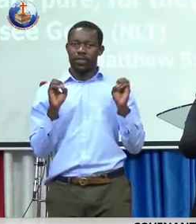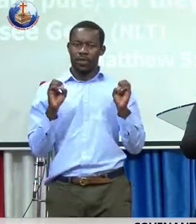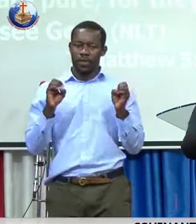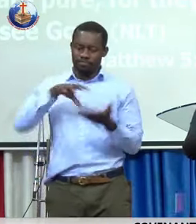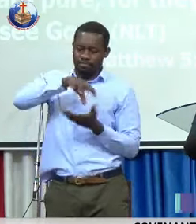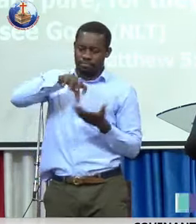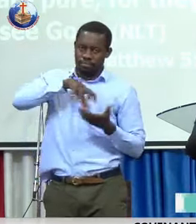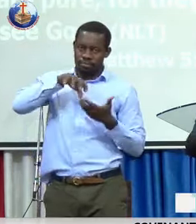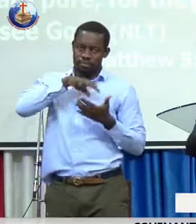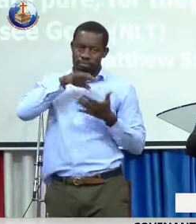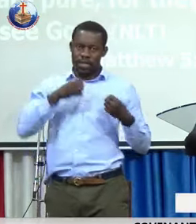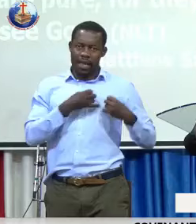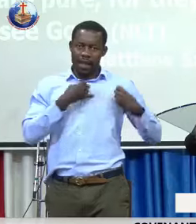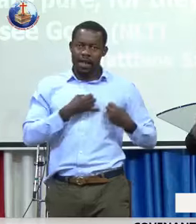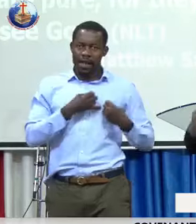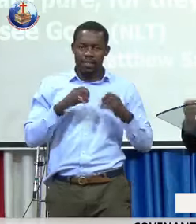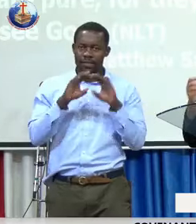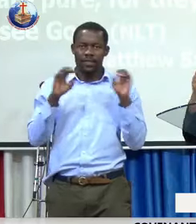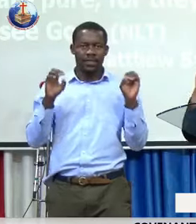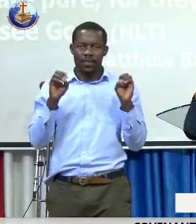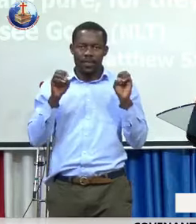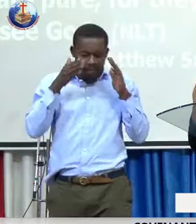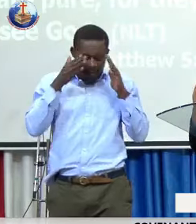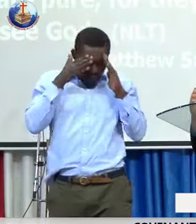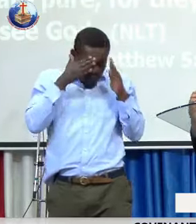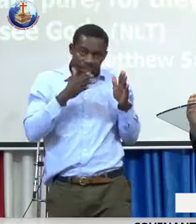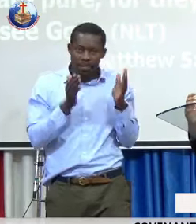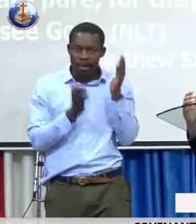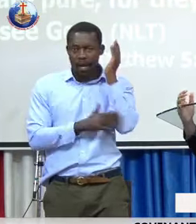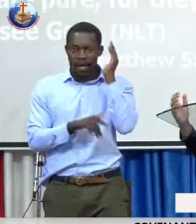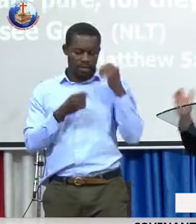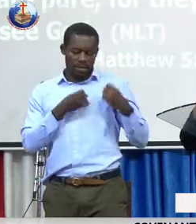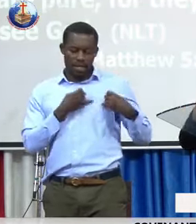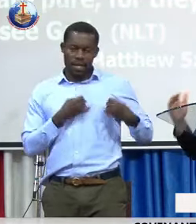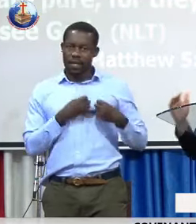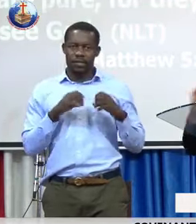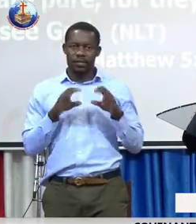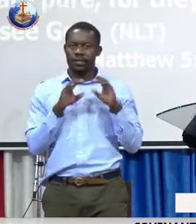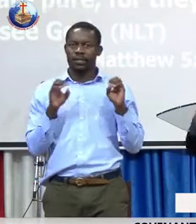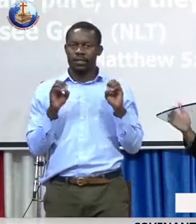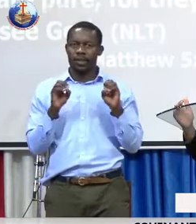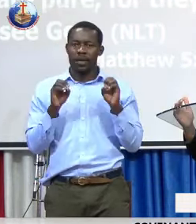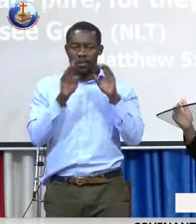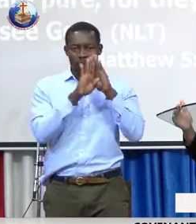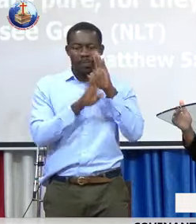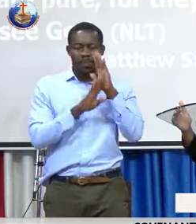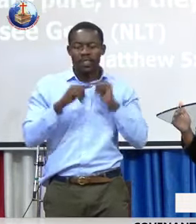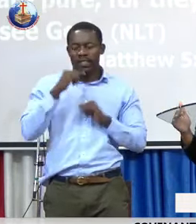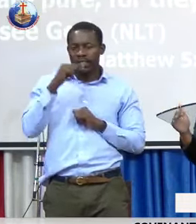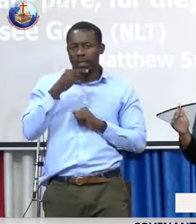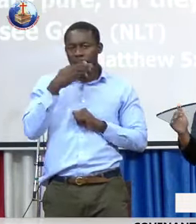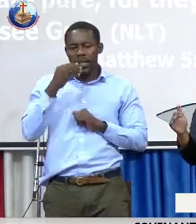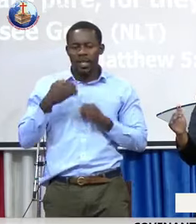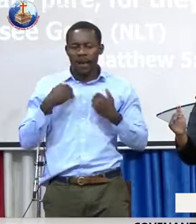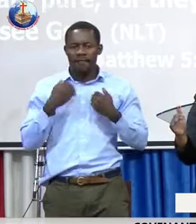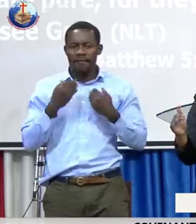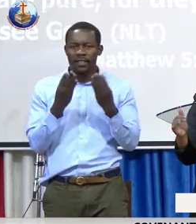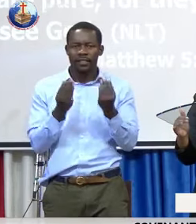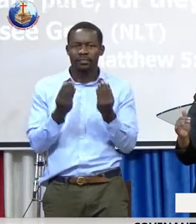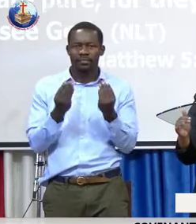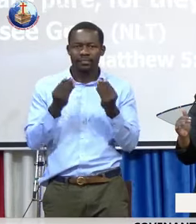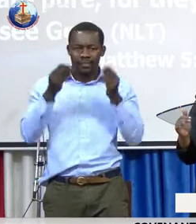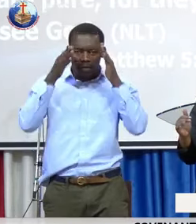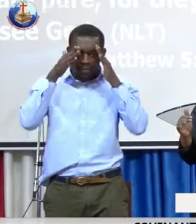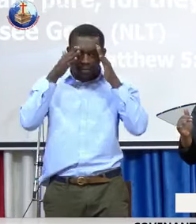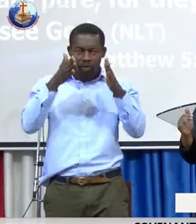hujachanganyikiwa, hujachanganywa, hauna nia mbaya ndani mwako. The word of the Lord tells us to have simple motives. Neno la Bwana linasema kwamba tuwe